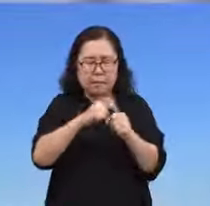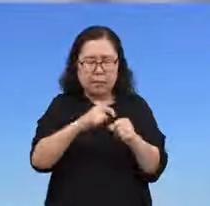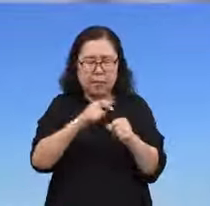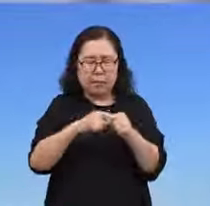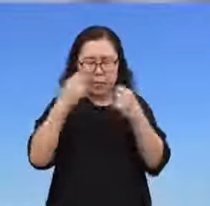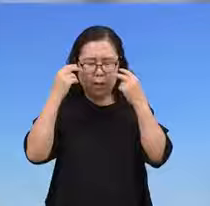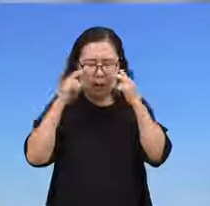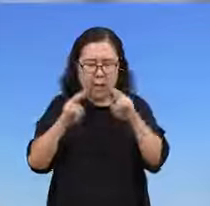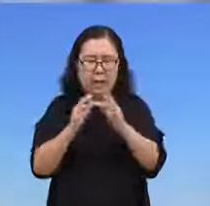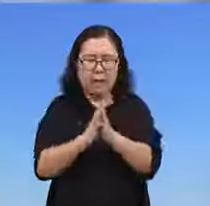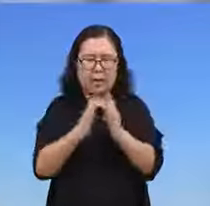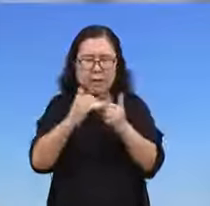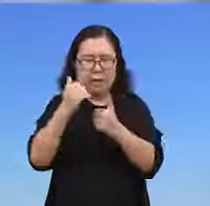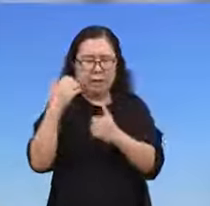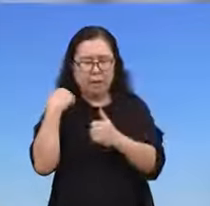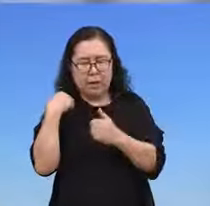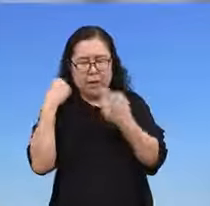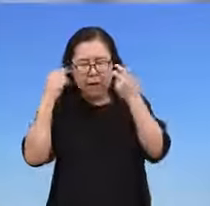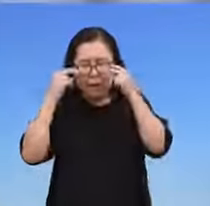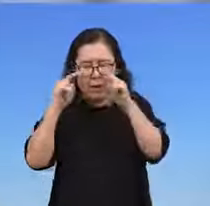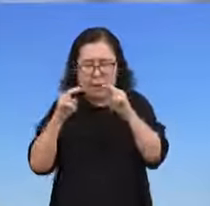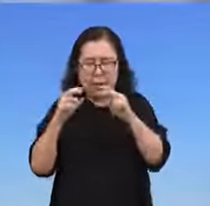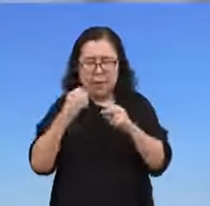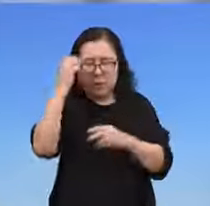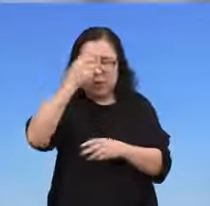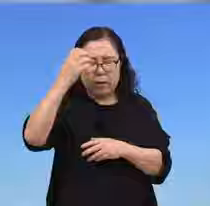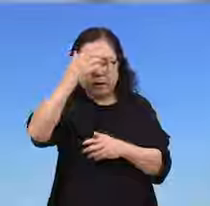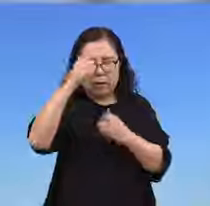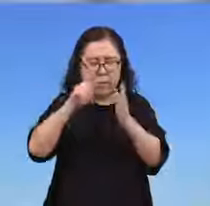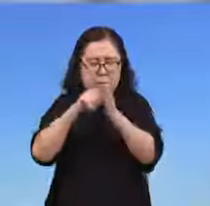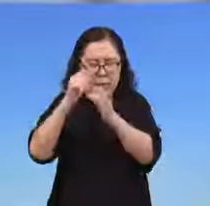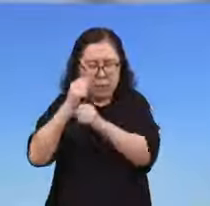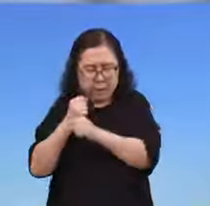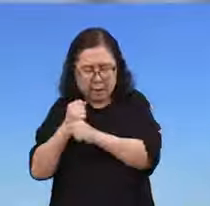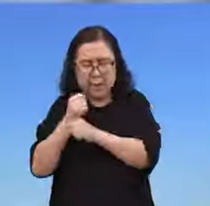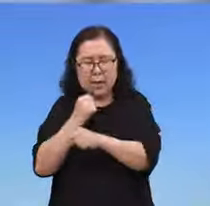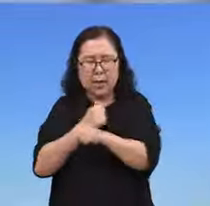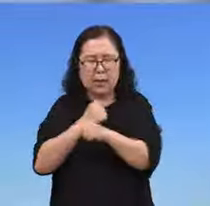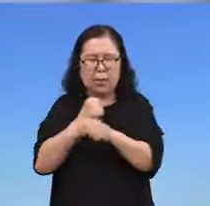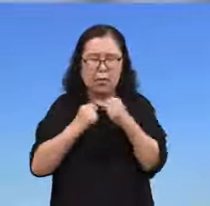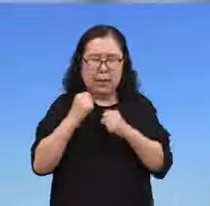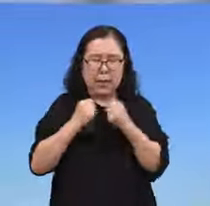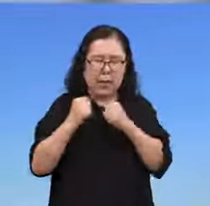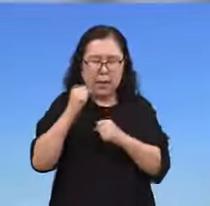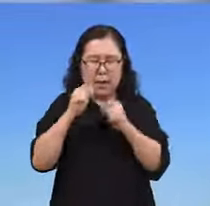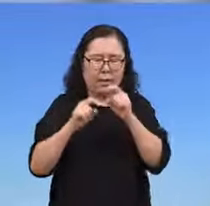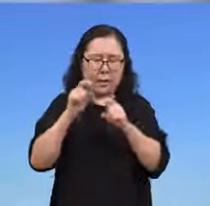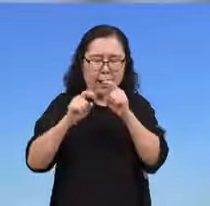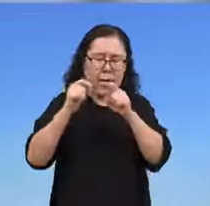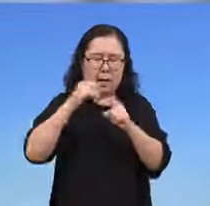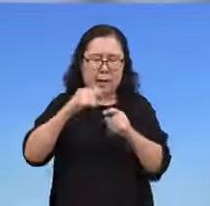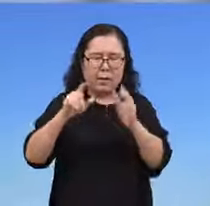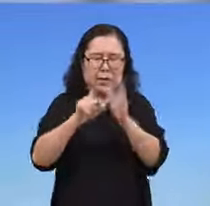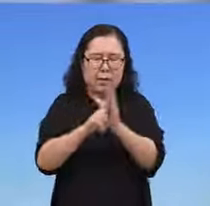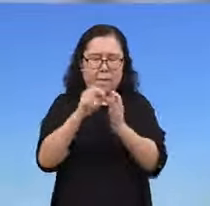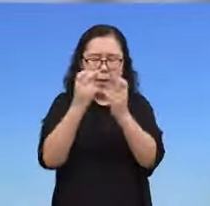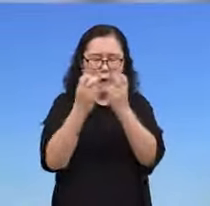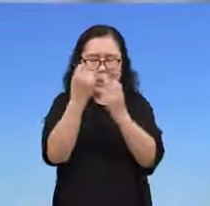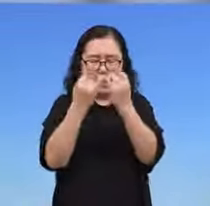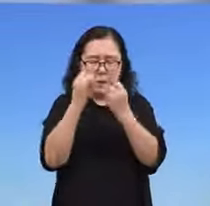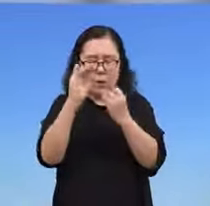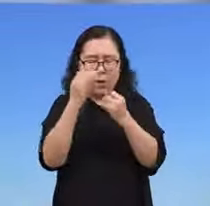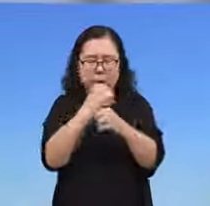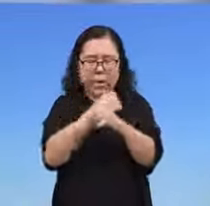목적을 향하여 사명을 향하여 성령님을 의지하며 달려나가는 믿음의 형제 자매님들 되게